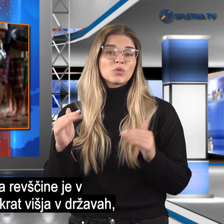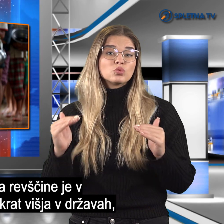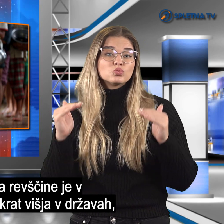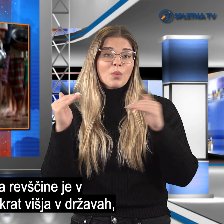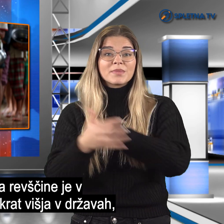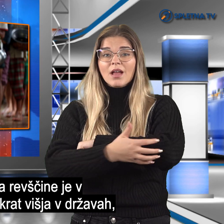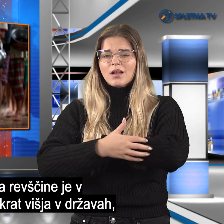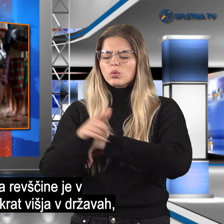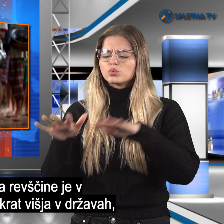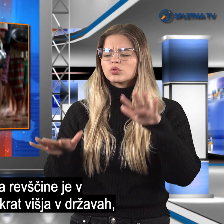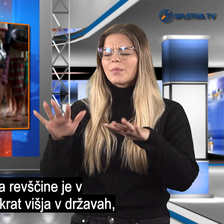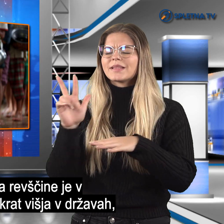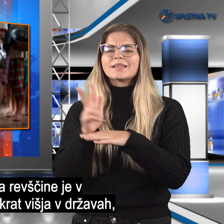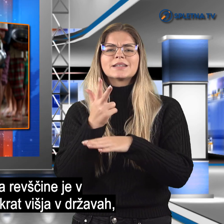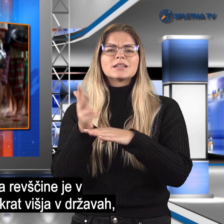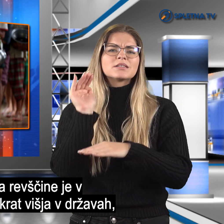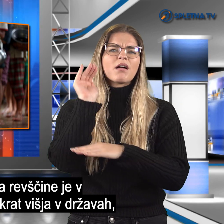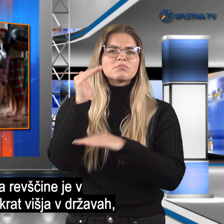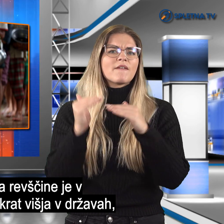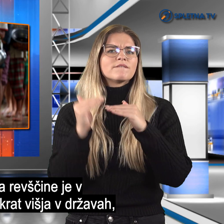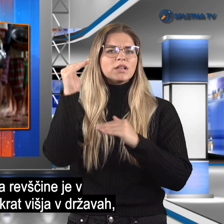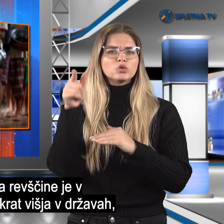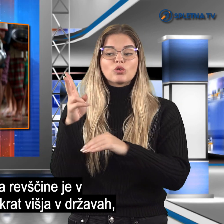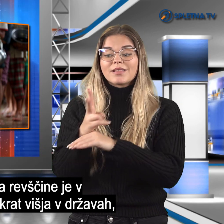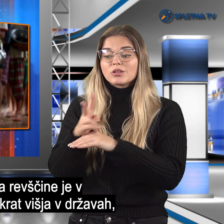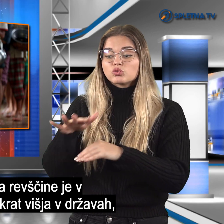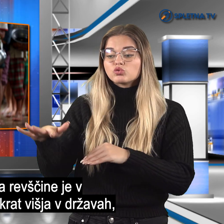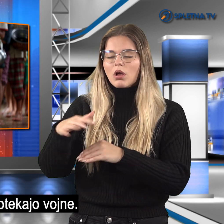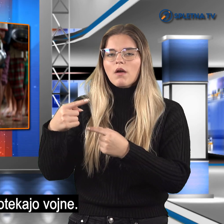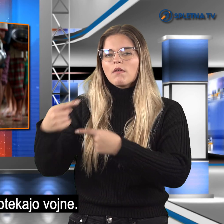Stopnja revščine je v povprečju 3-krat višja v državah, kjer potekajo vojne.